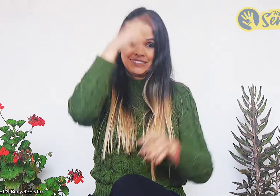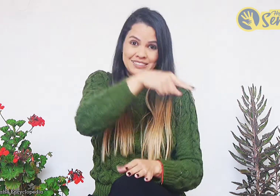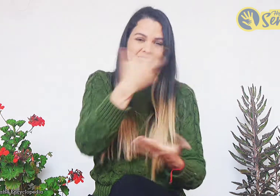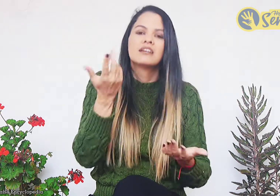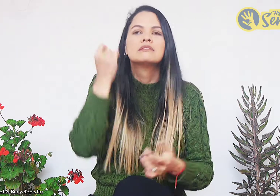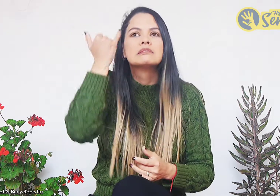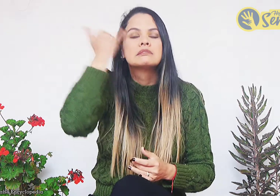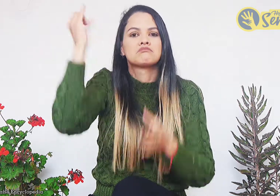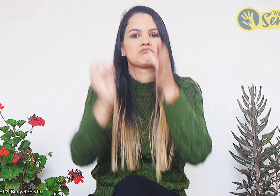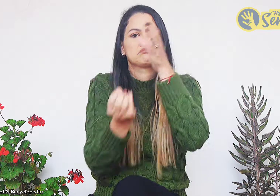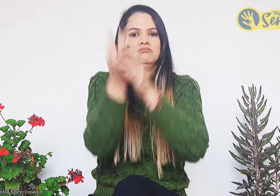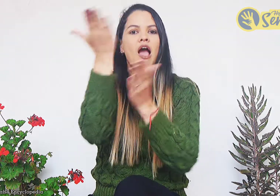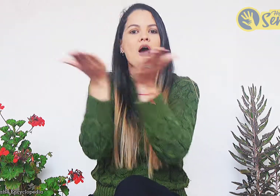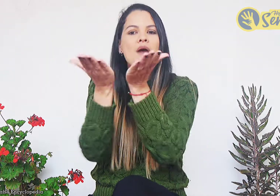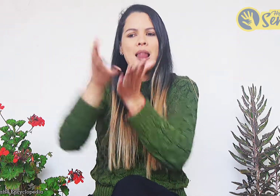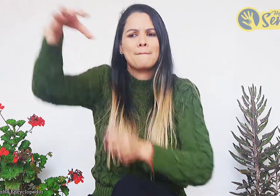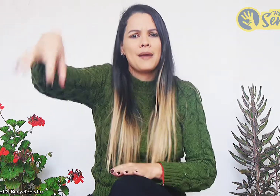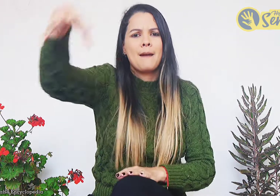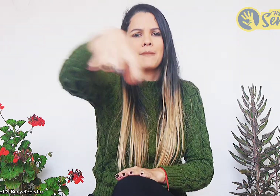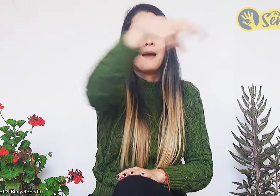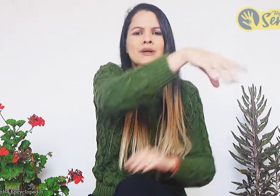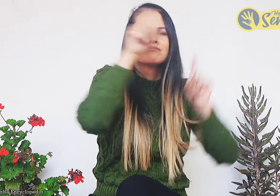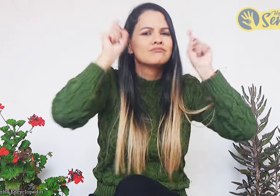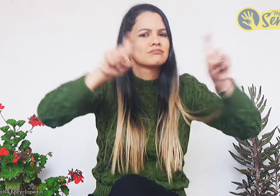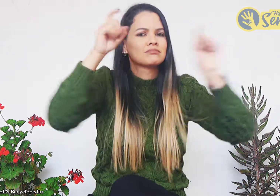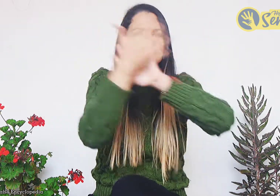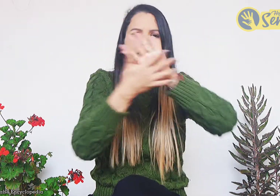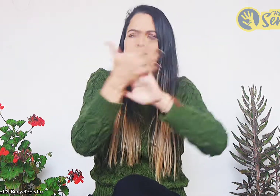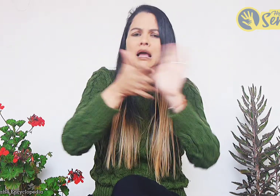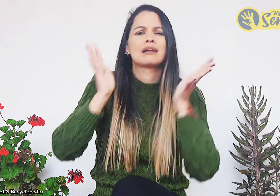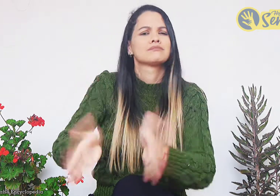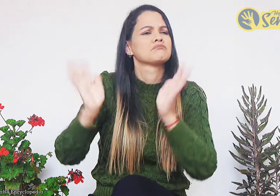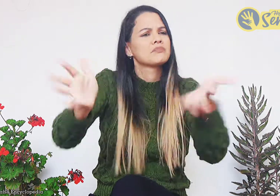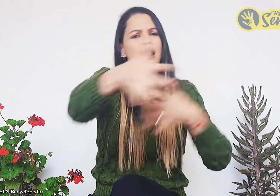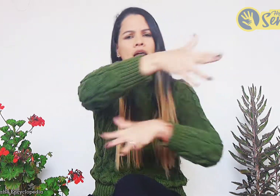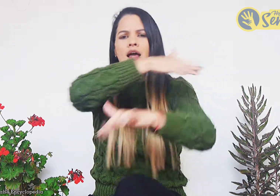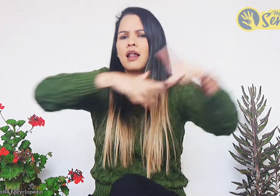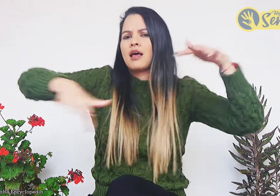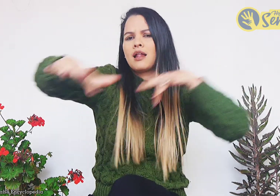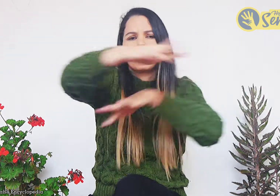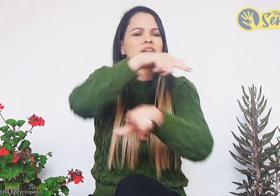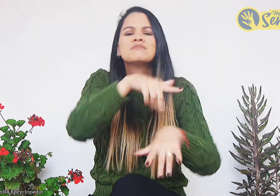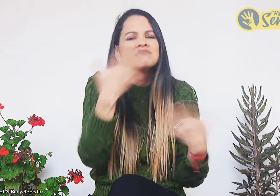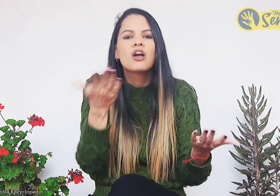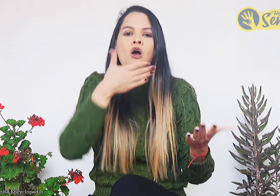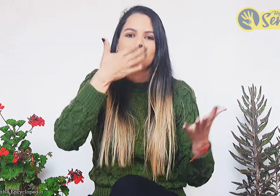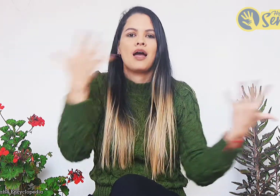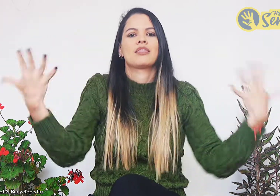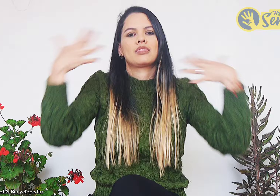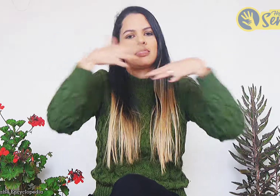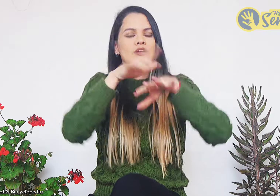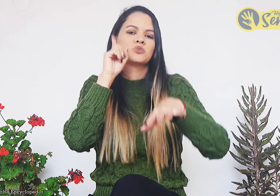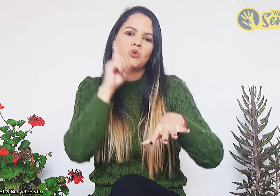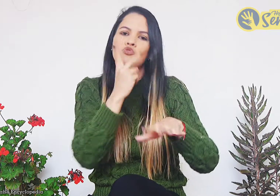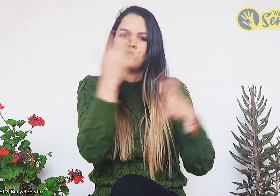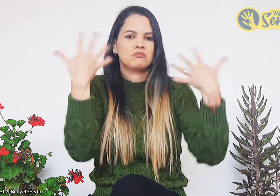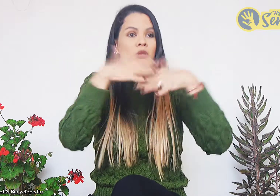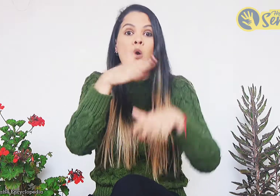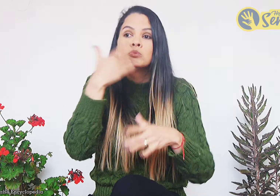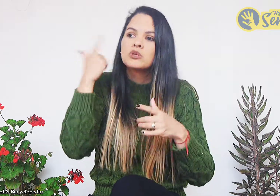diferentes palacios del Imperio Turco. También se crearon diferentes escuelas donde se enseñaba de manera formal la lengua de señas, y eso permitía que tanto